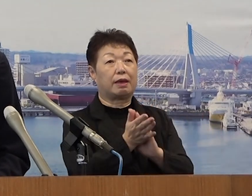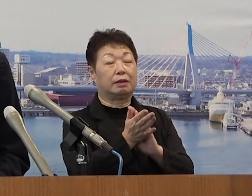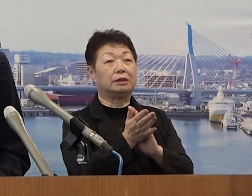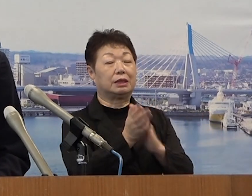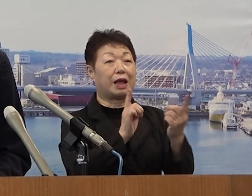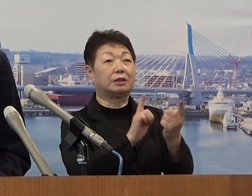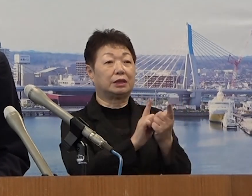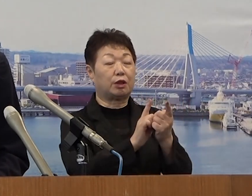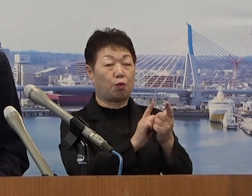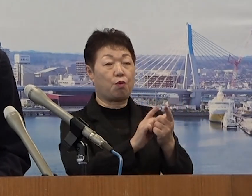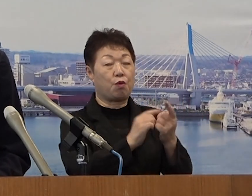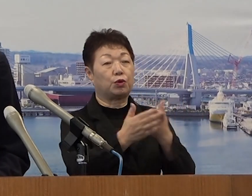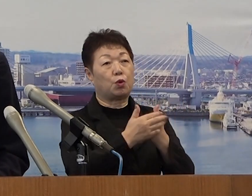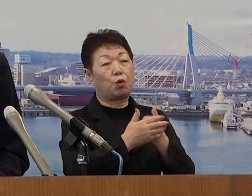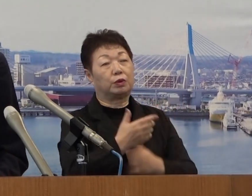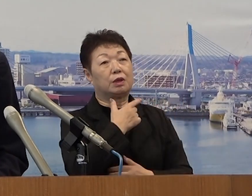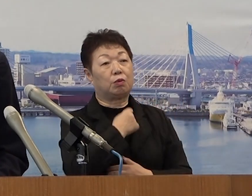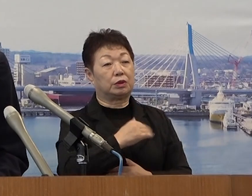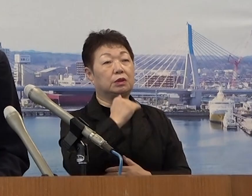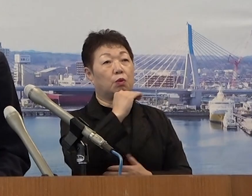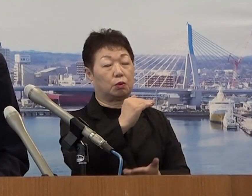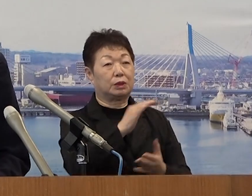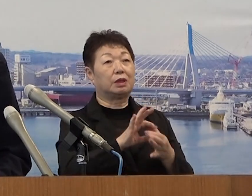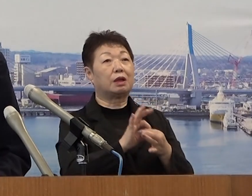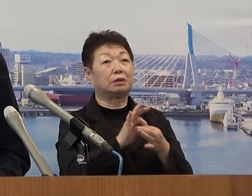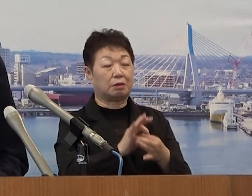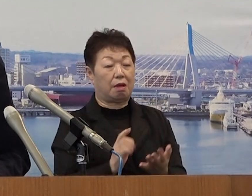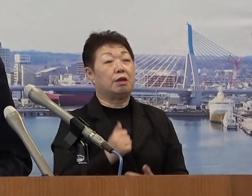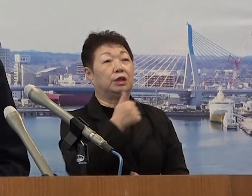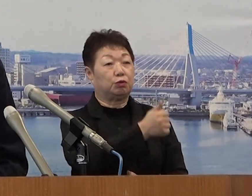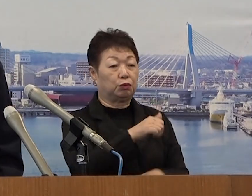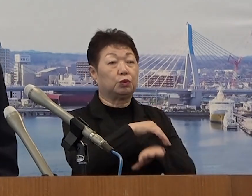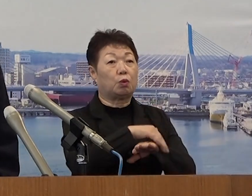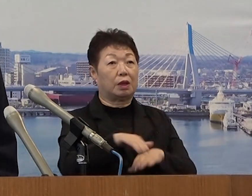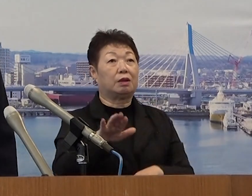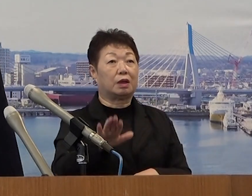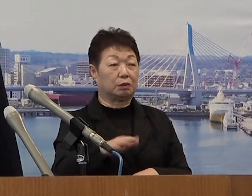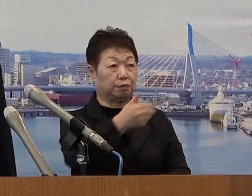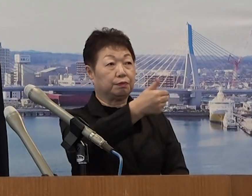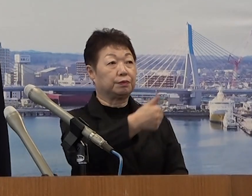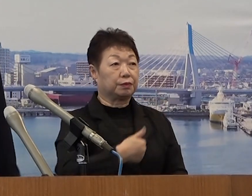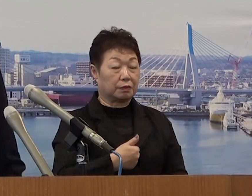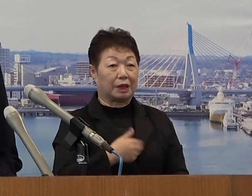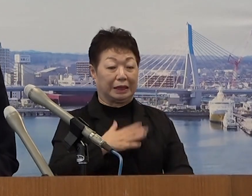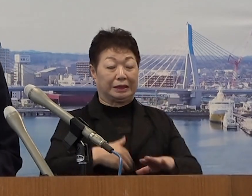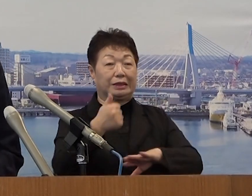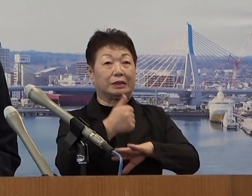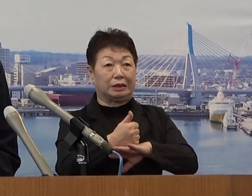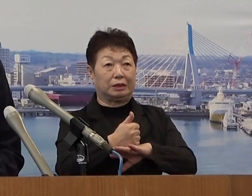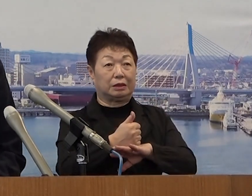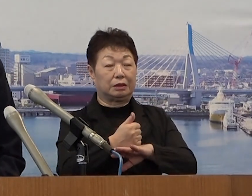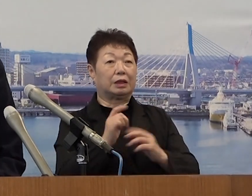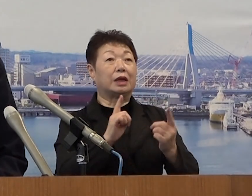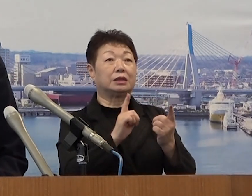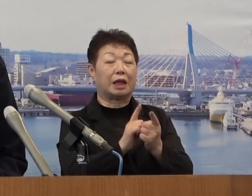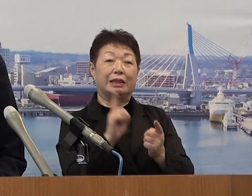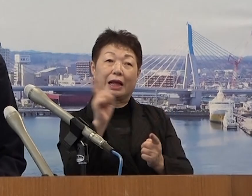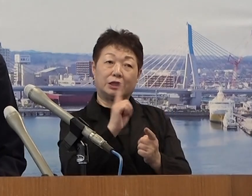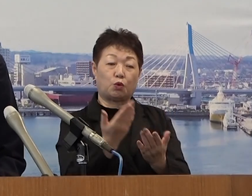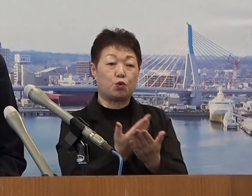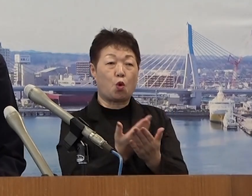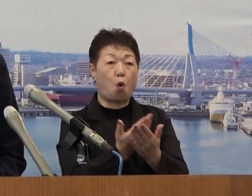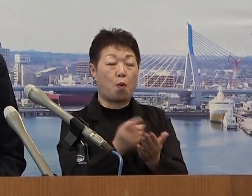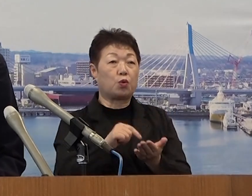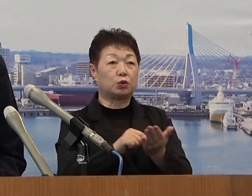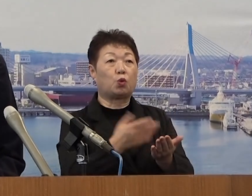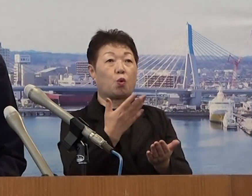力を要請するためにお伺いする予定にしております。 あの知事に対してはですね、こう何を要望するといい